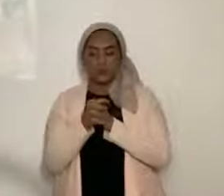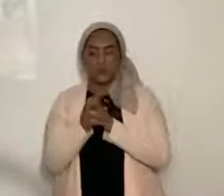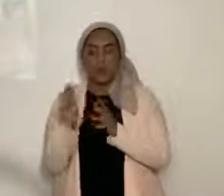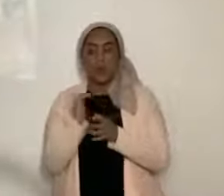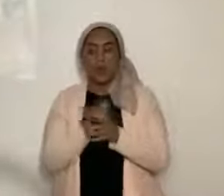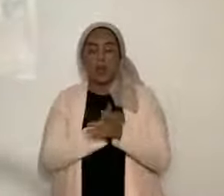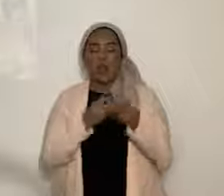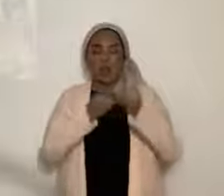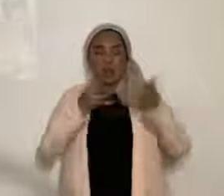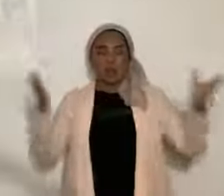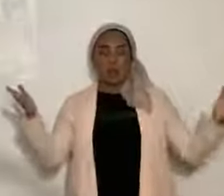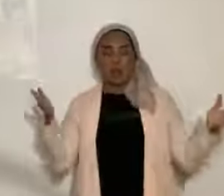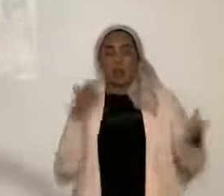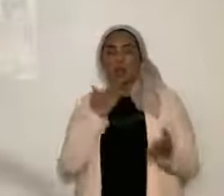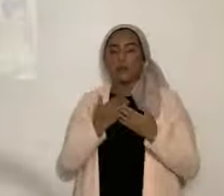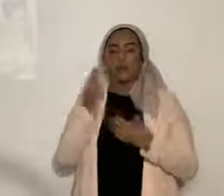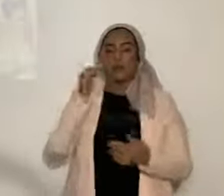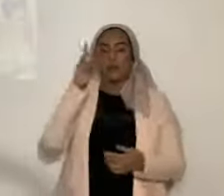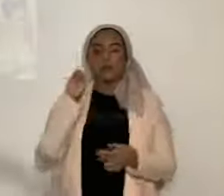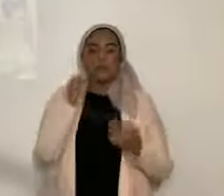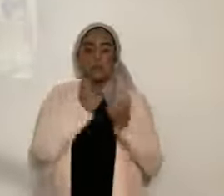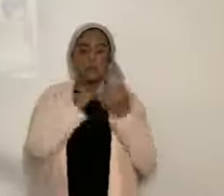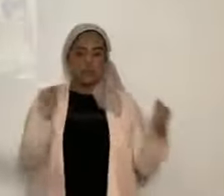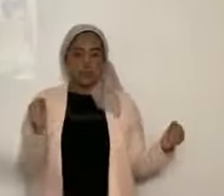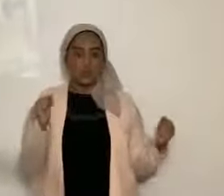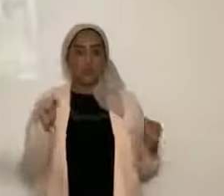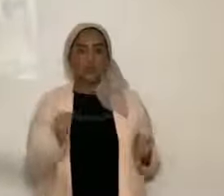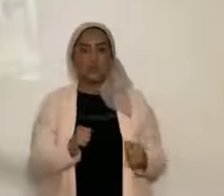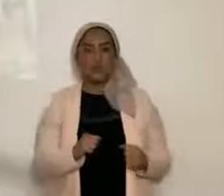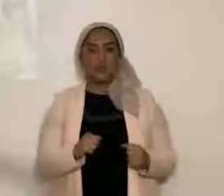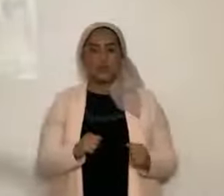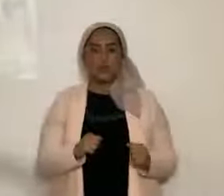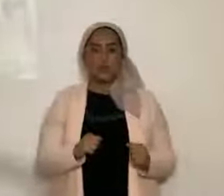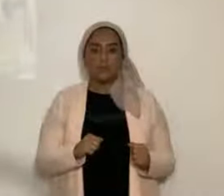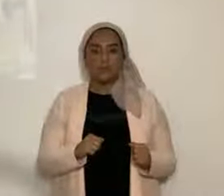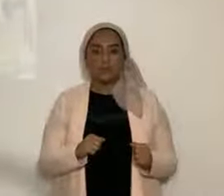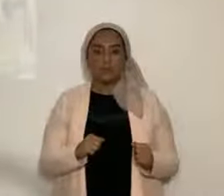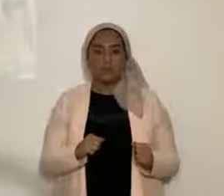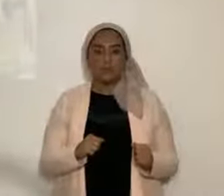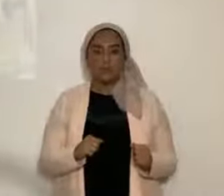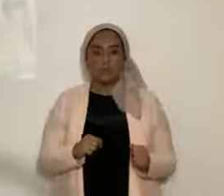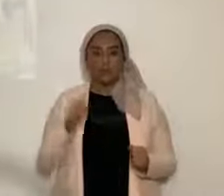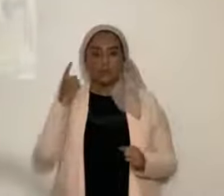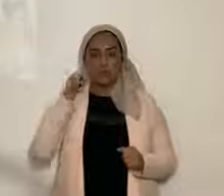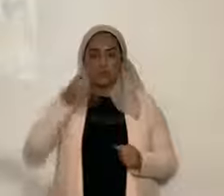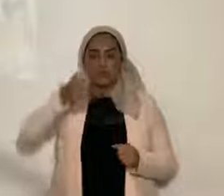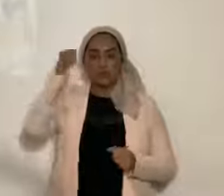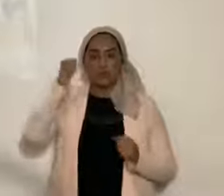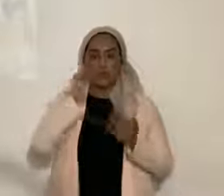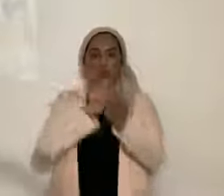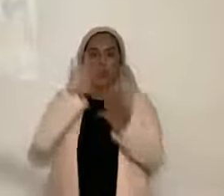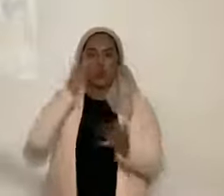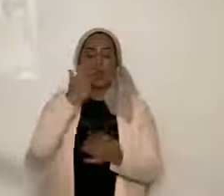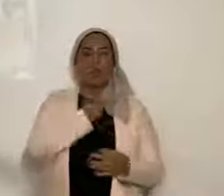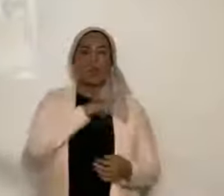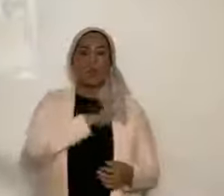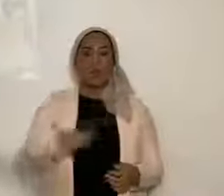anuncio, la Besorá, las buenas nuevas de salvación. Tú lo conociste como Evangelio, para alcanzar la gloria de nuestro don Yahshua